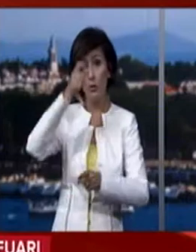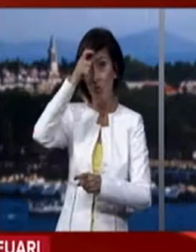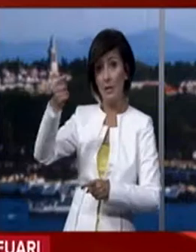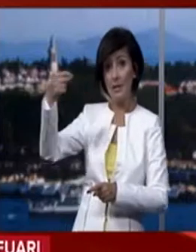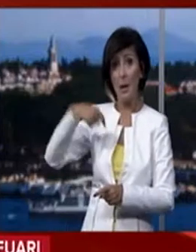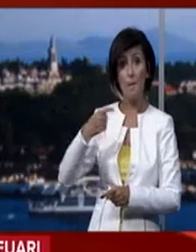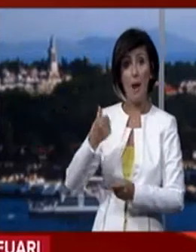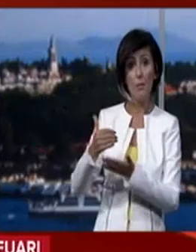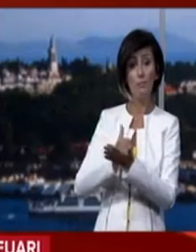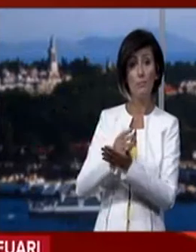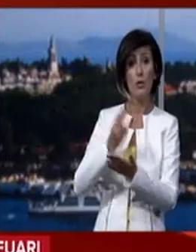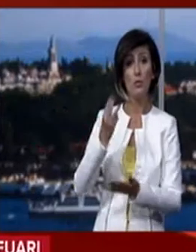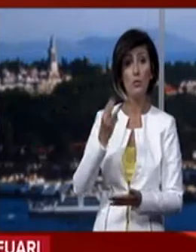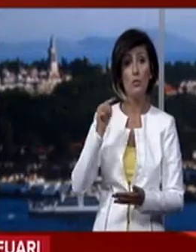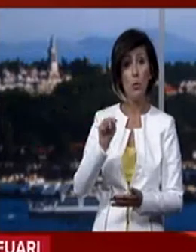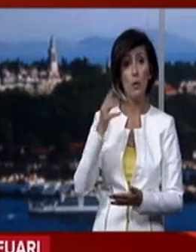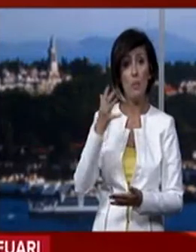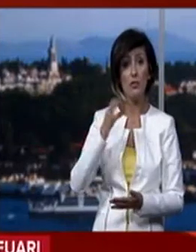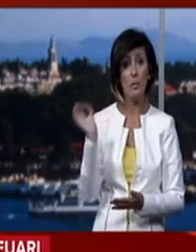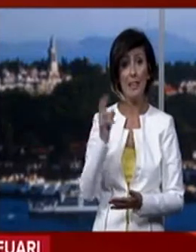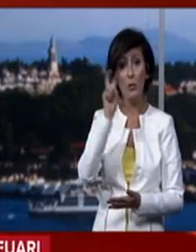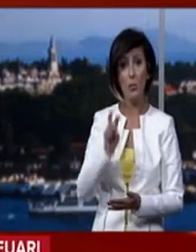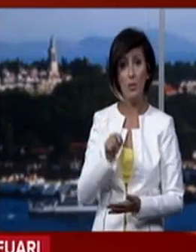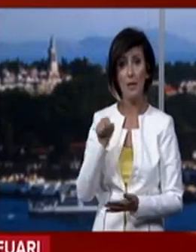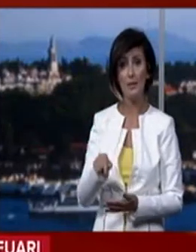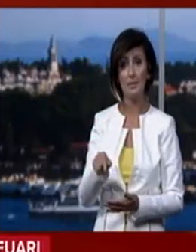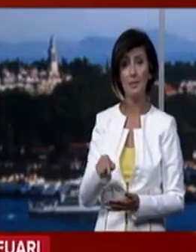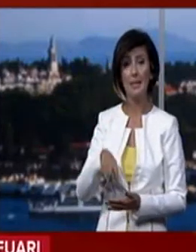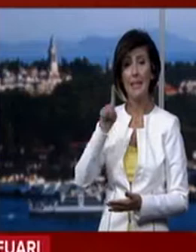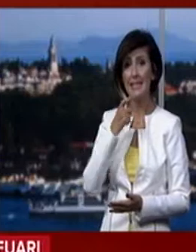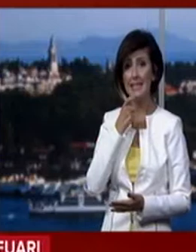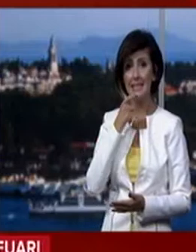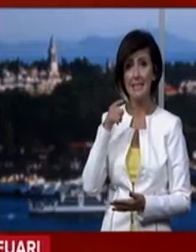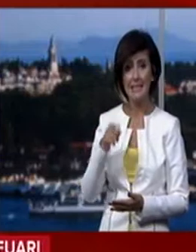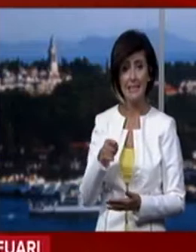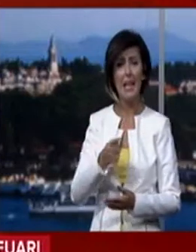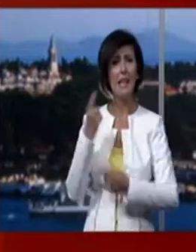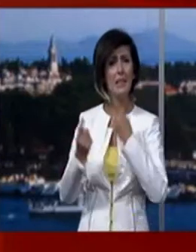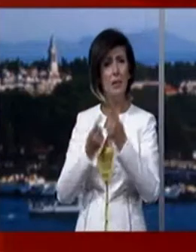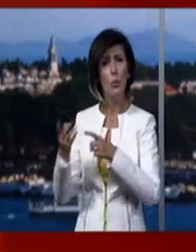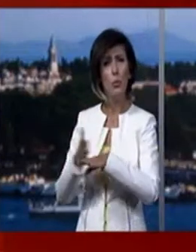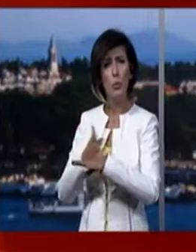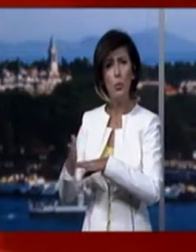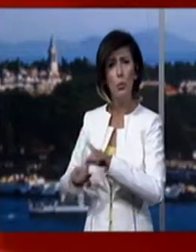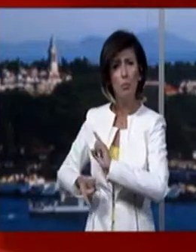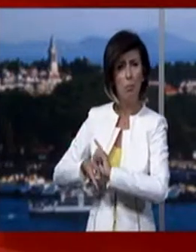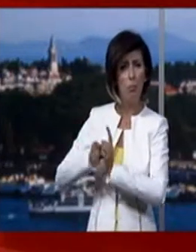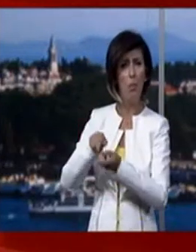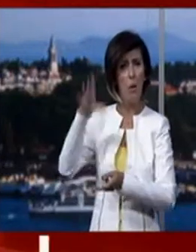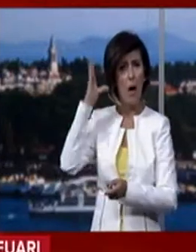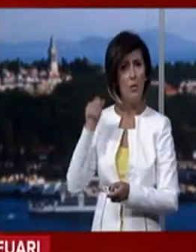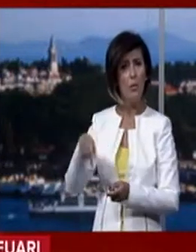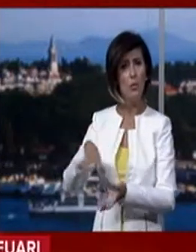para 3,5 milyar dolar. Yıllık olarak züccaciye, elektrikli ev aletleri, dekoratif ürün anlamına baktığımız zaman bu